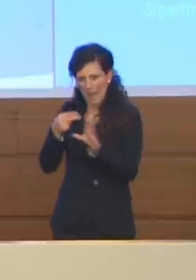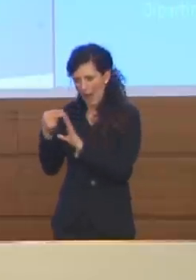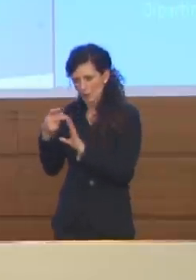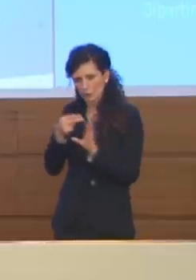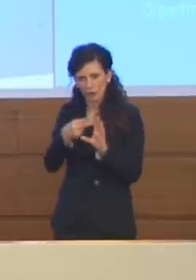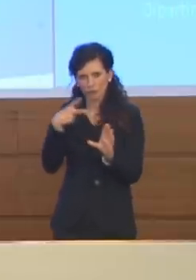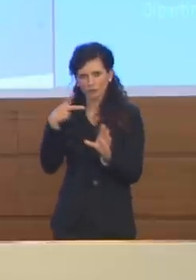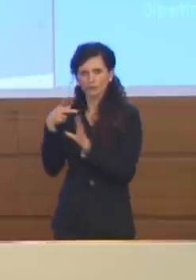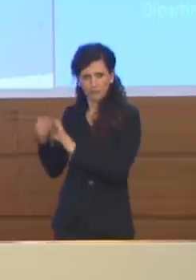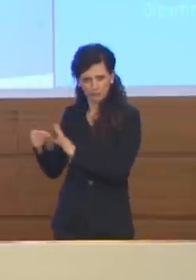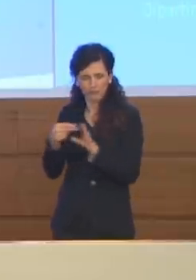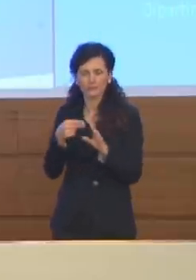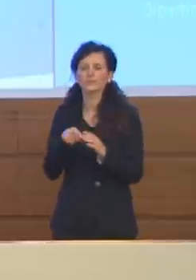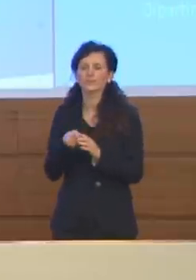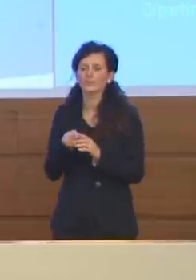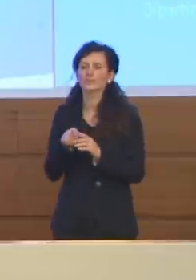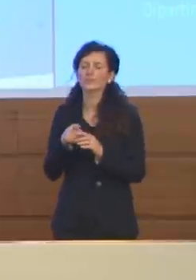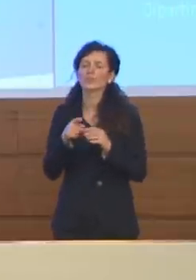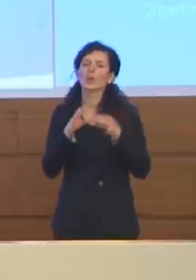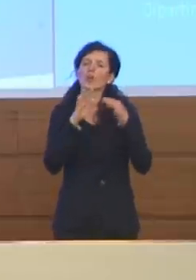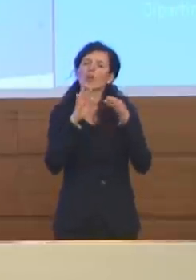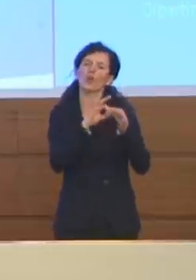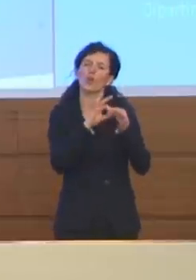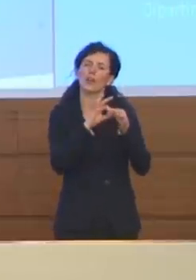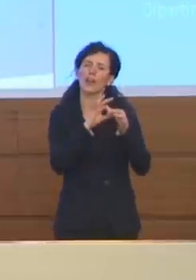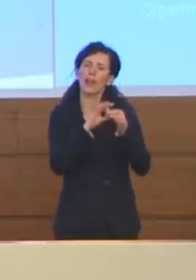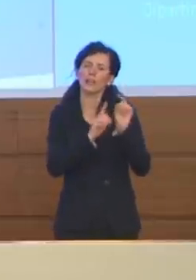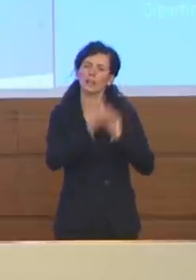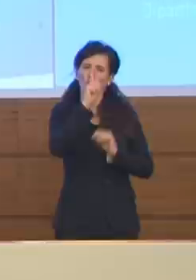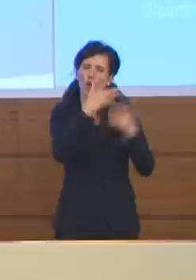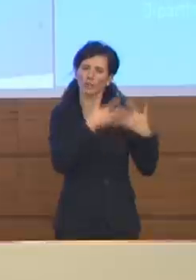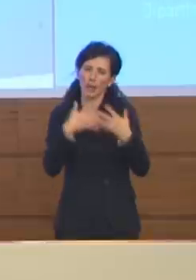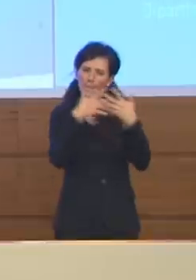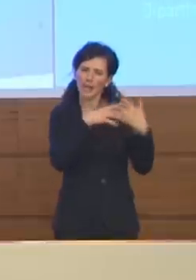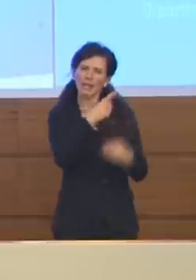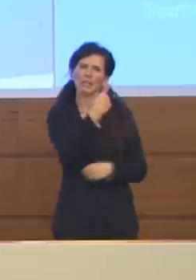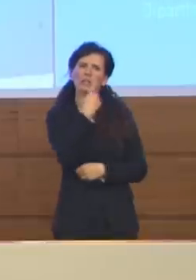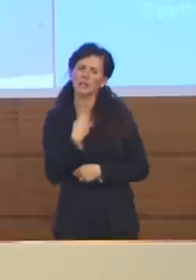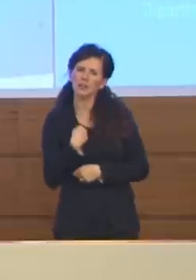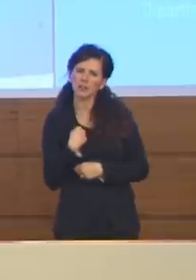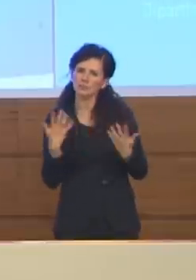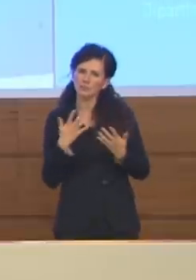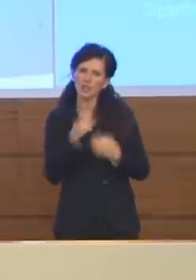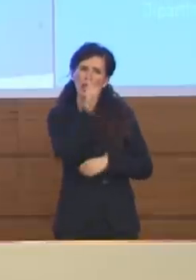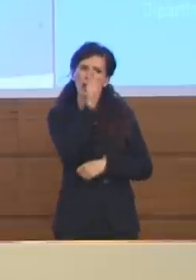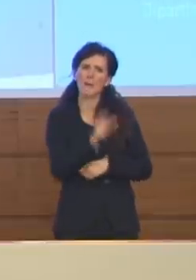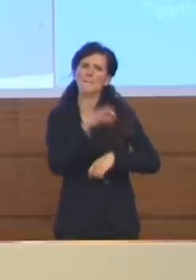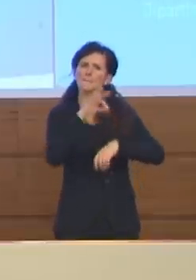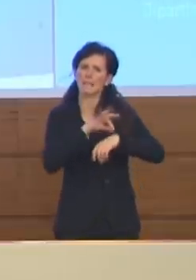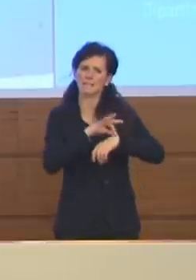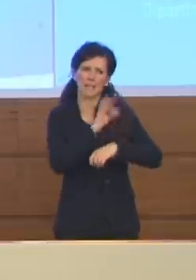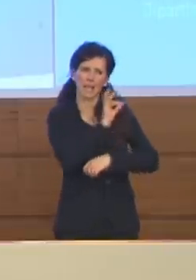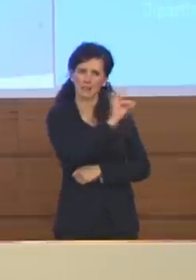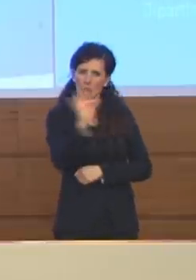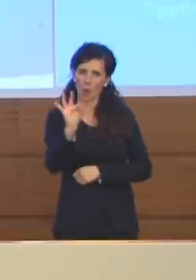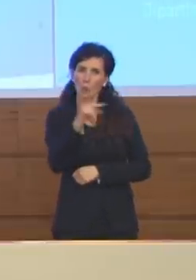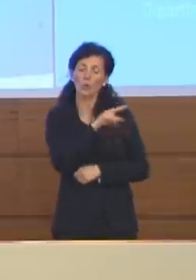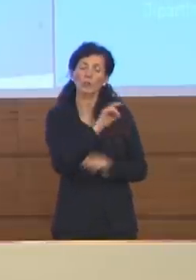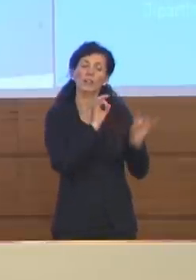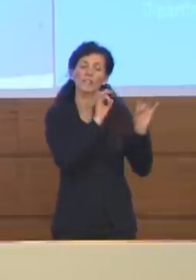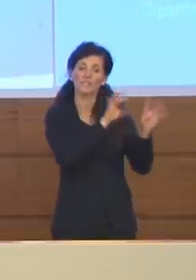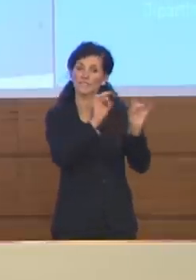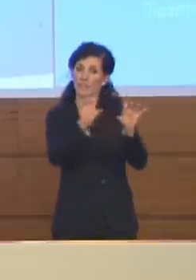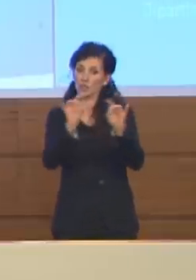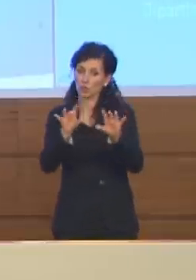ci raccontano che in un certo numero di loro paziente che hanno avuto un'infezione